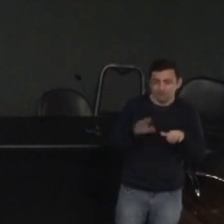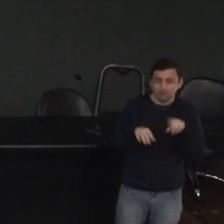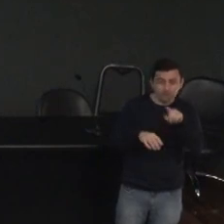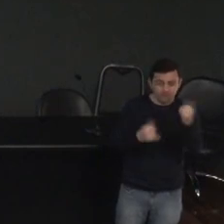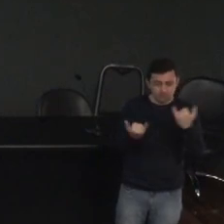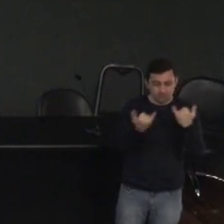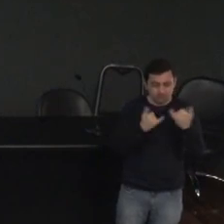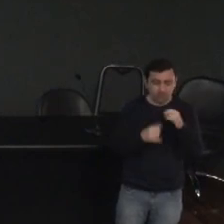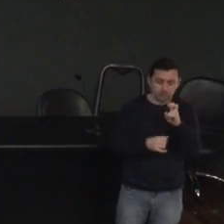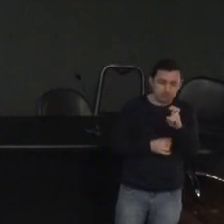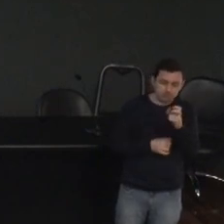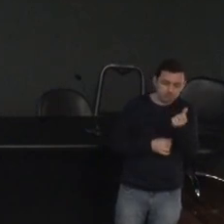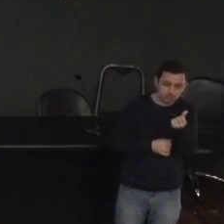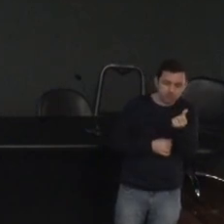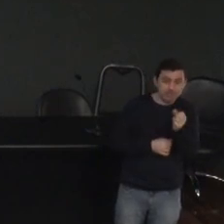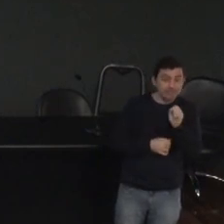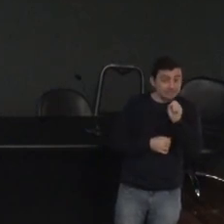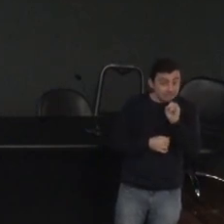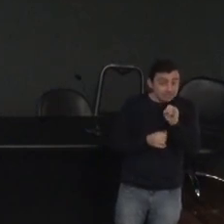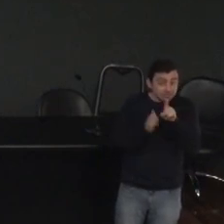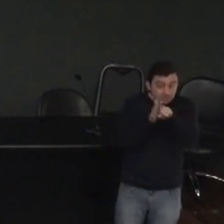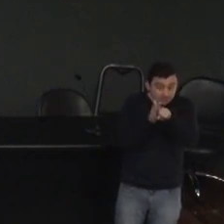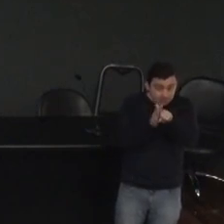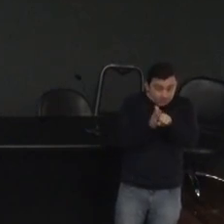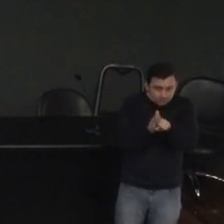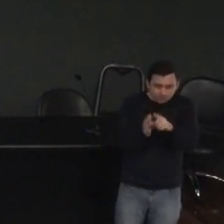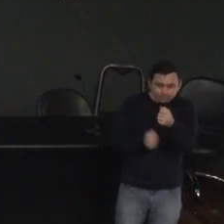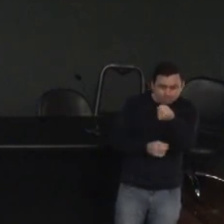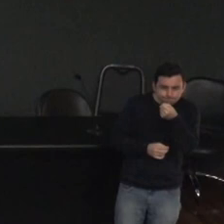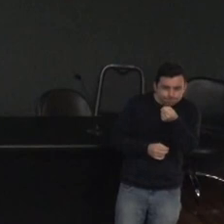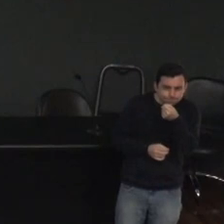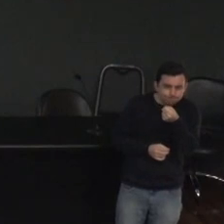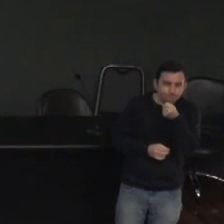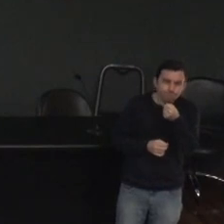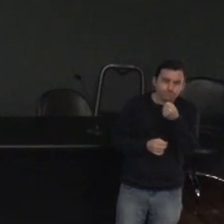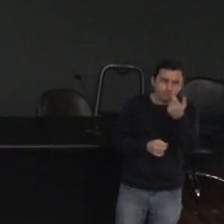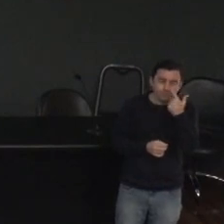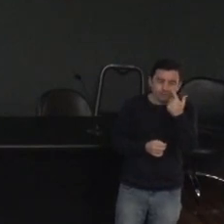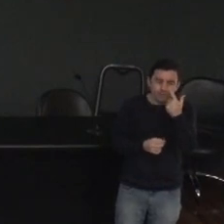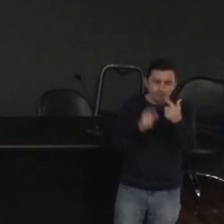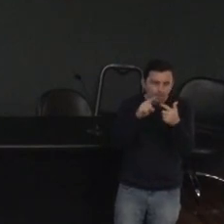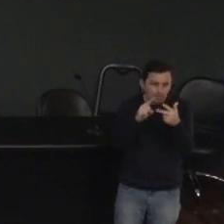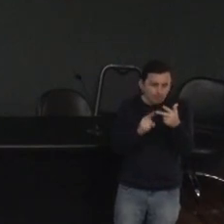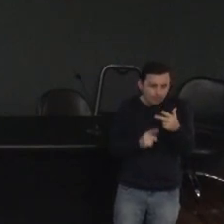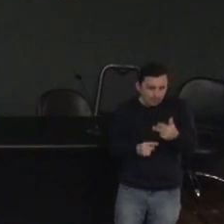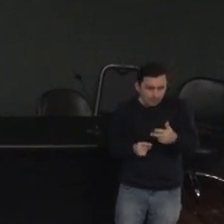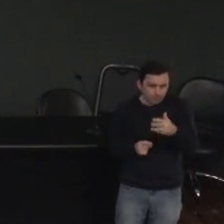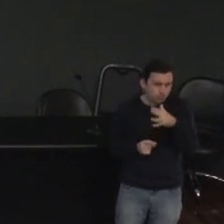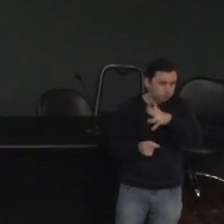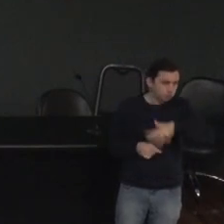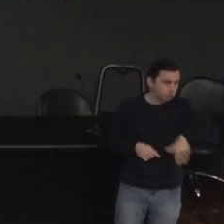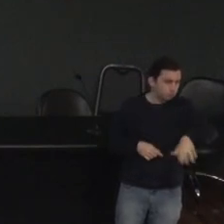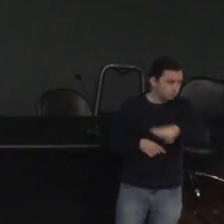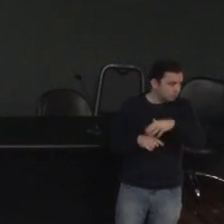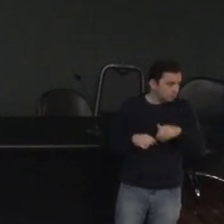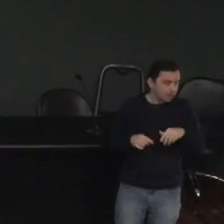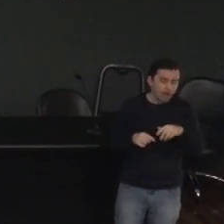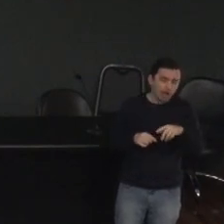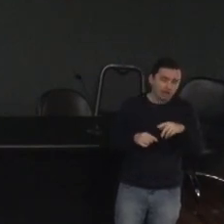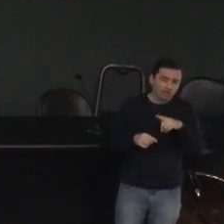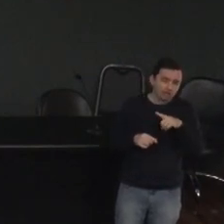Se vocês forem parar para fazer o trabalho de entrevista de verificação de todos os processos de todos os ativos de todos os terceiros